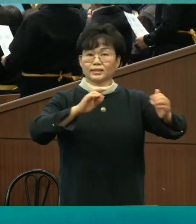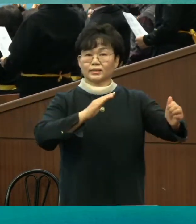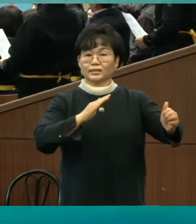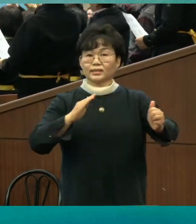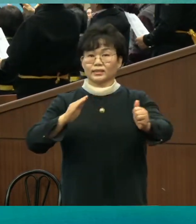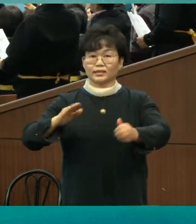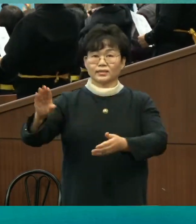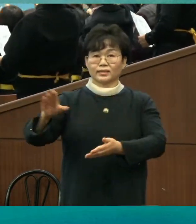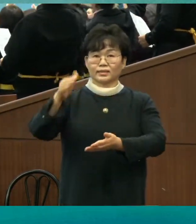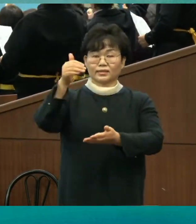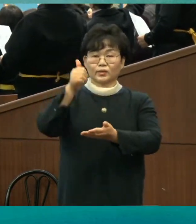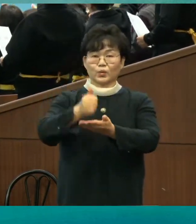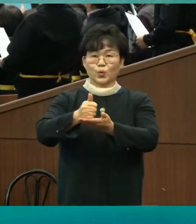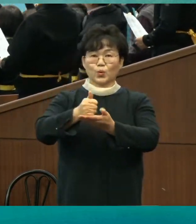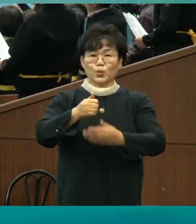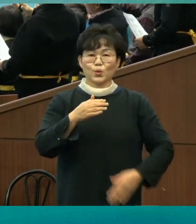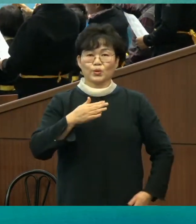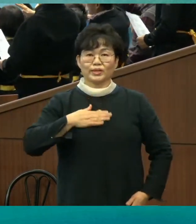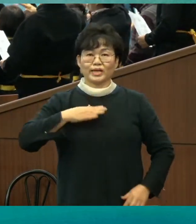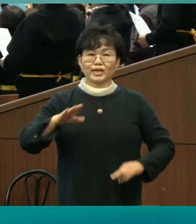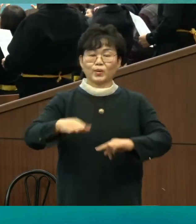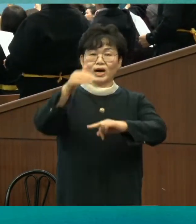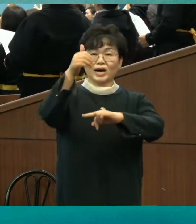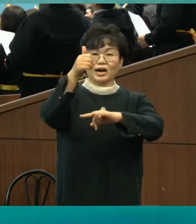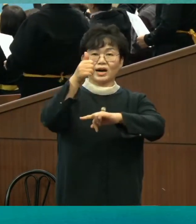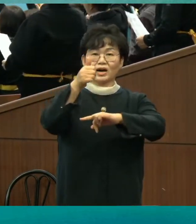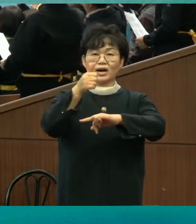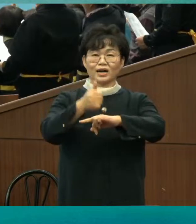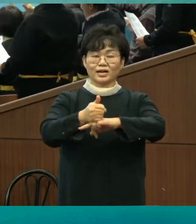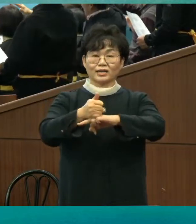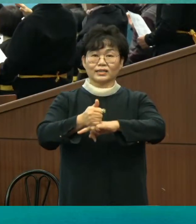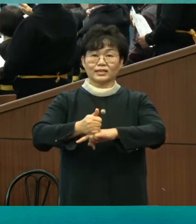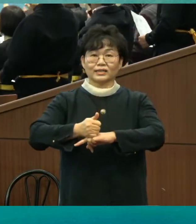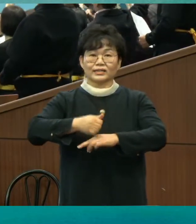찬양하세 그리스도 나의 왕